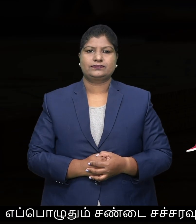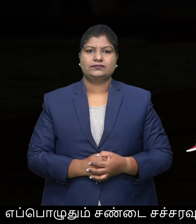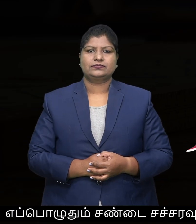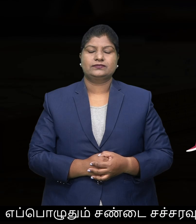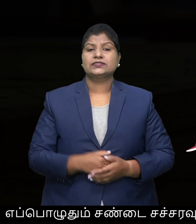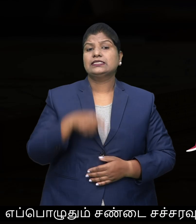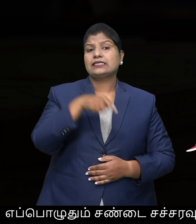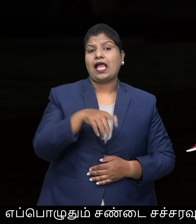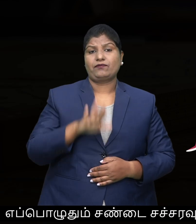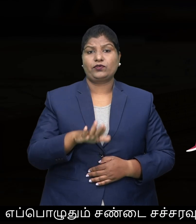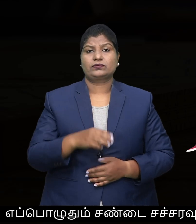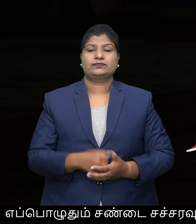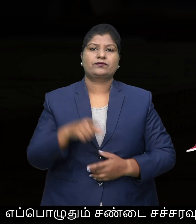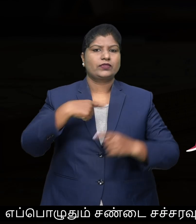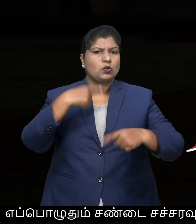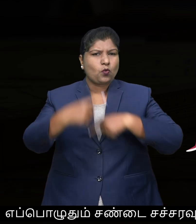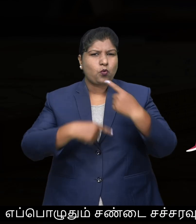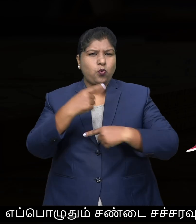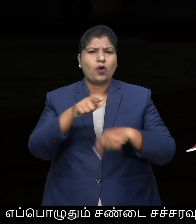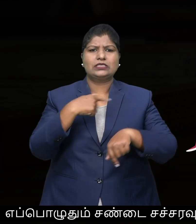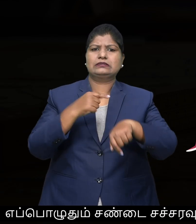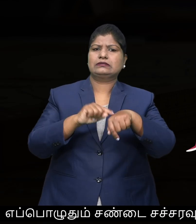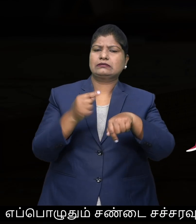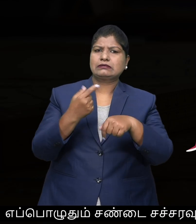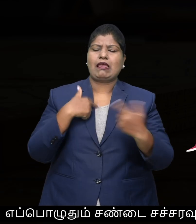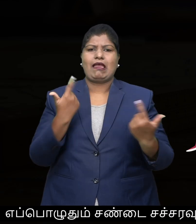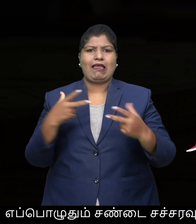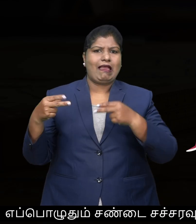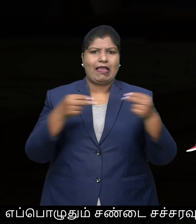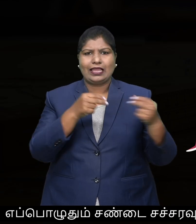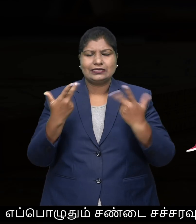எப்பொழுதும் சண்டை சச்சரவுகள் ஏற்படும் வாய்ப்பு இருந்தது.